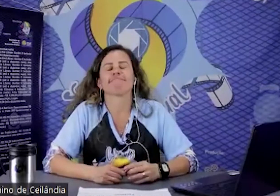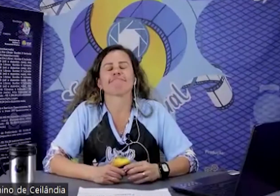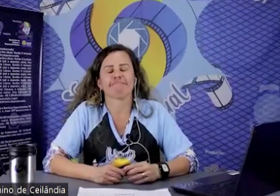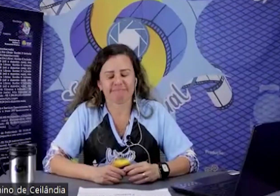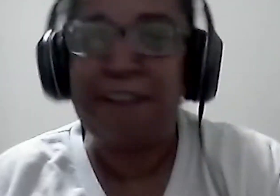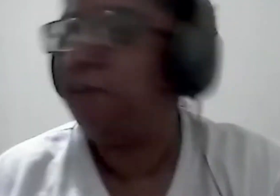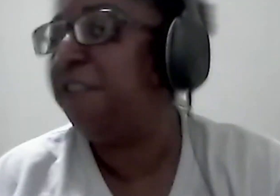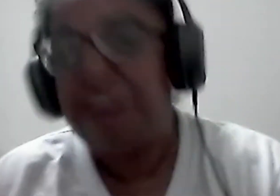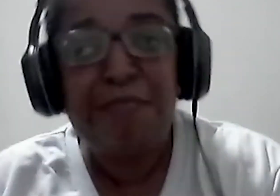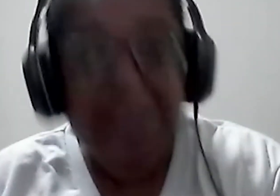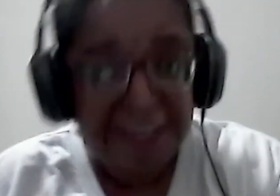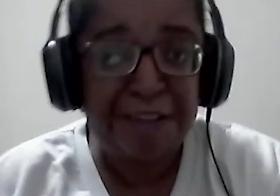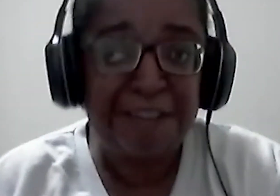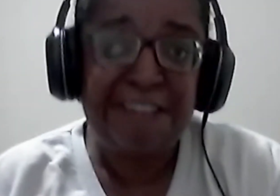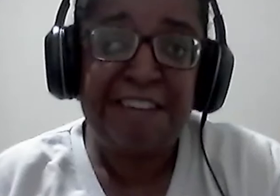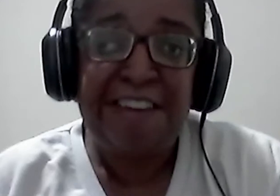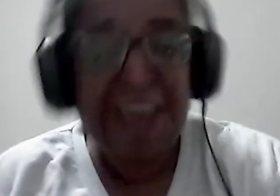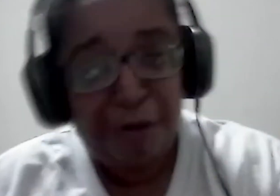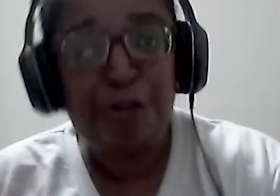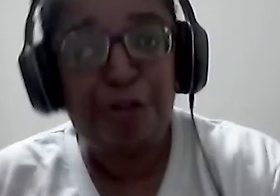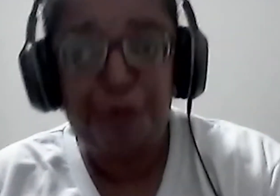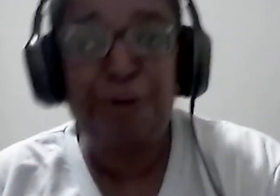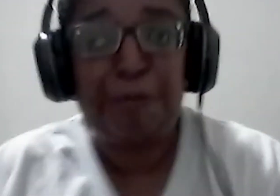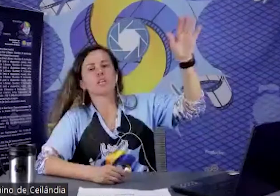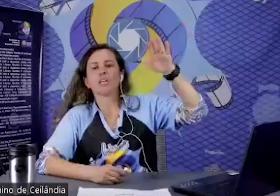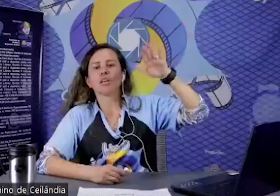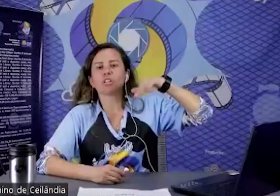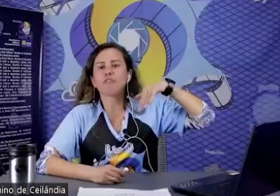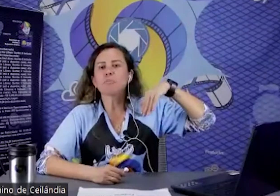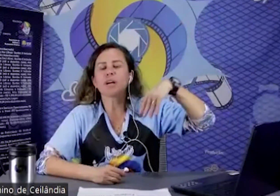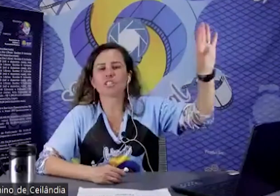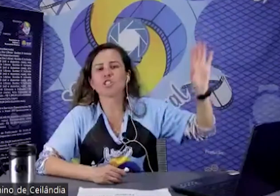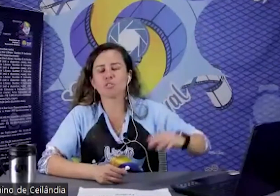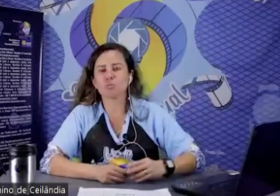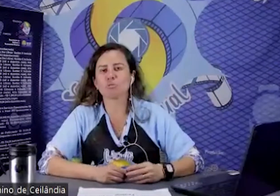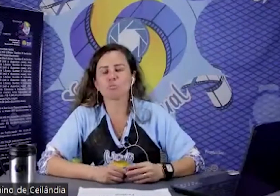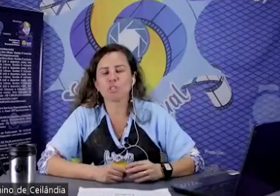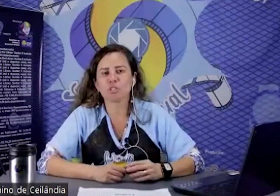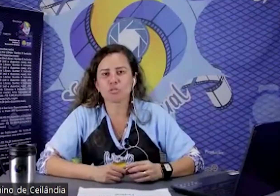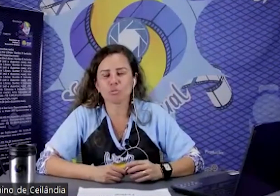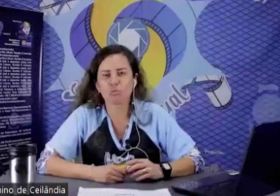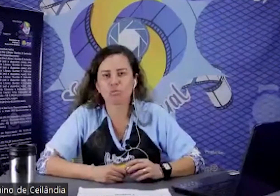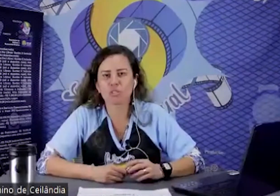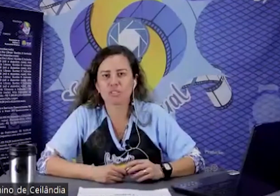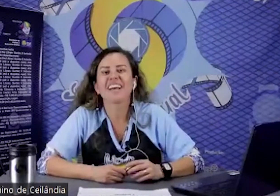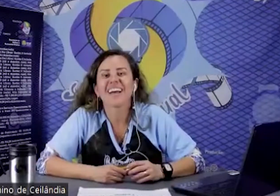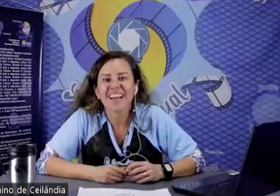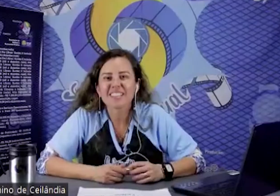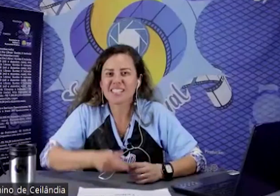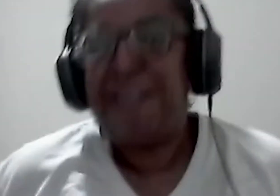tem repartições que não tem. É. Eu sou surda, Eu já fui para o castigo com os meninos surdos. Olha aí. Sai da